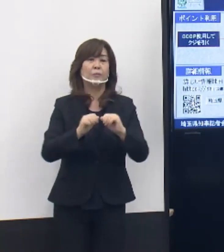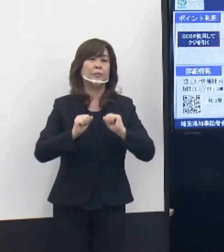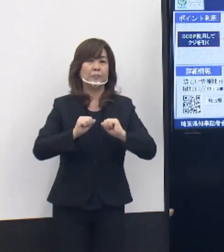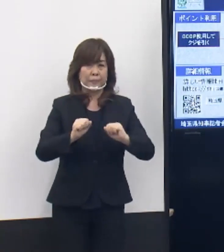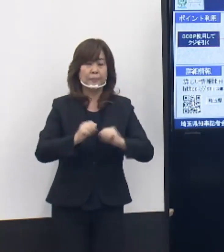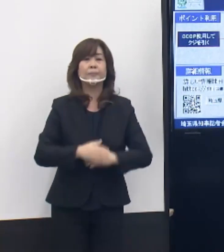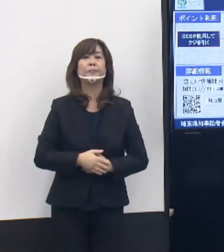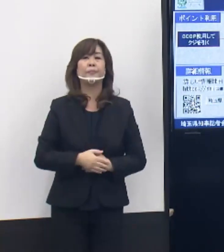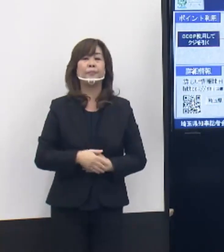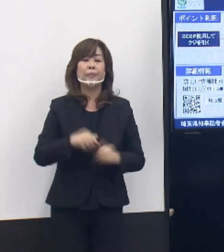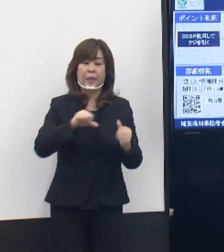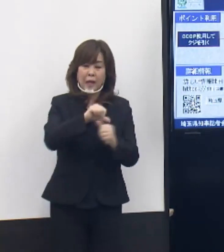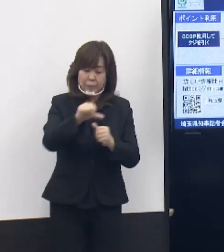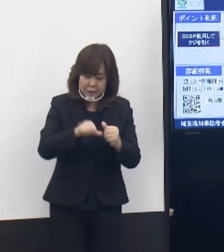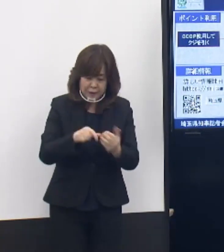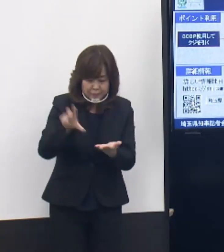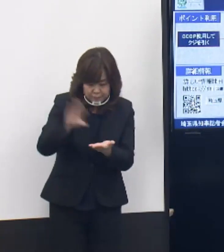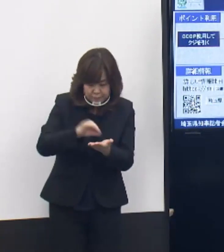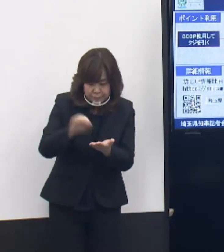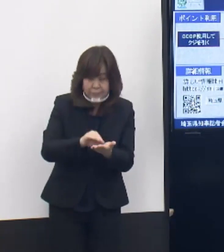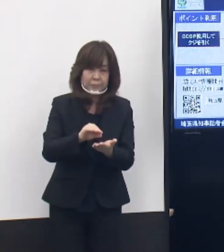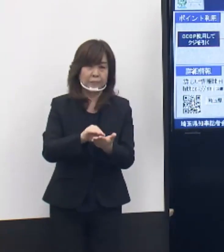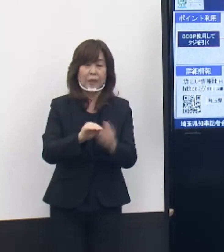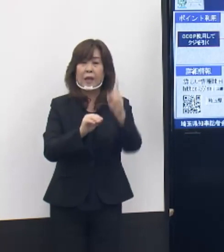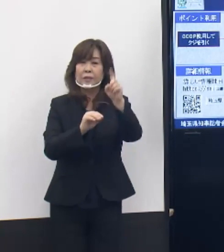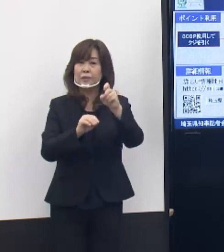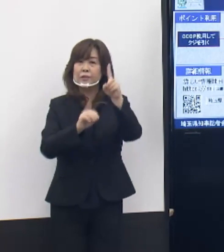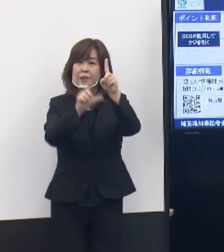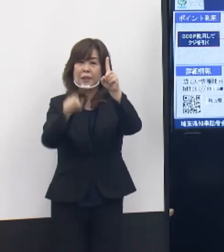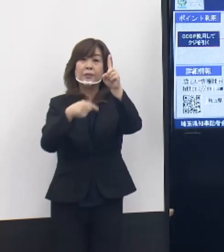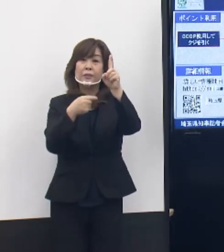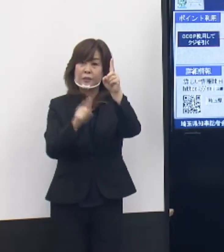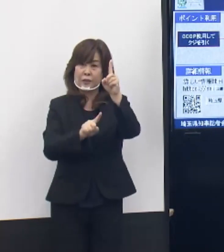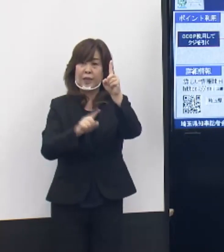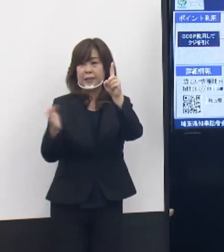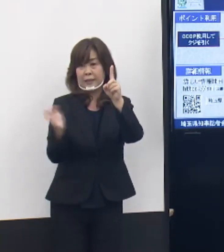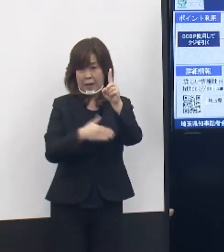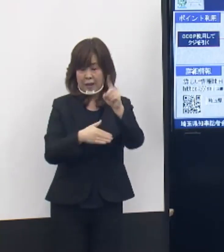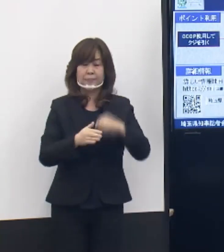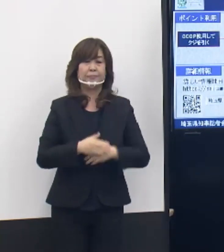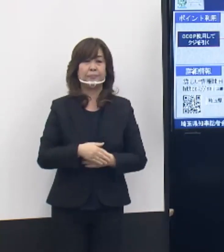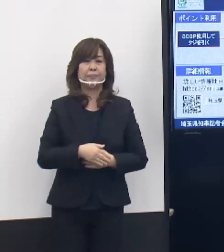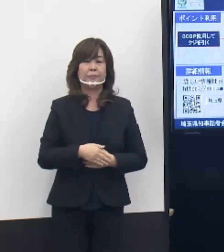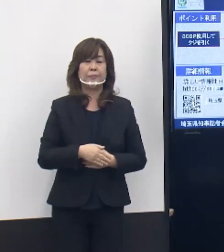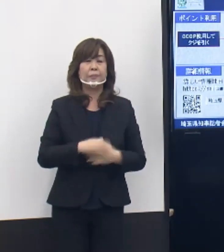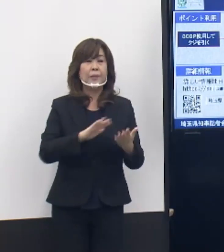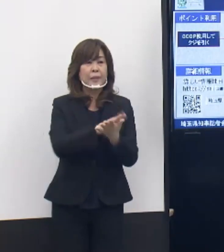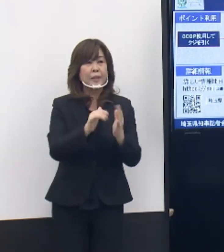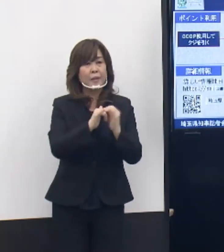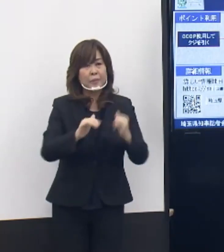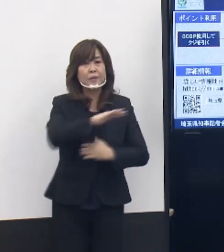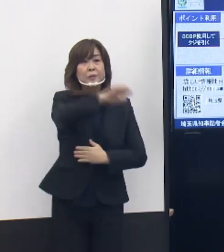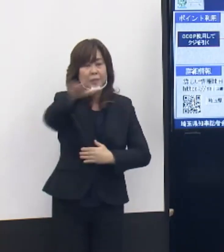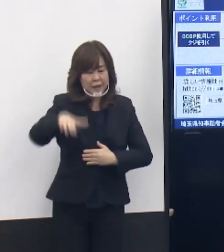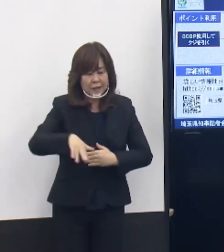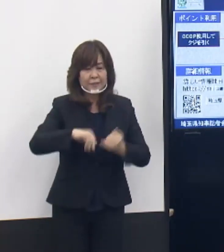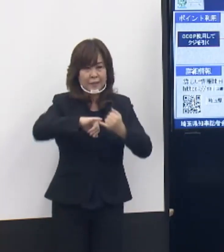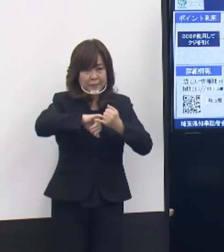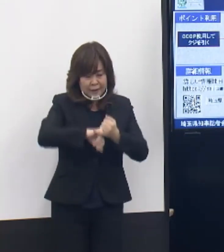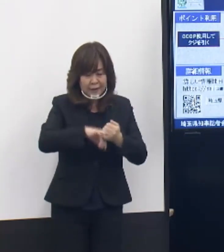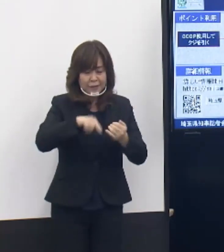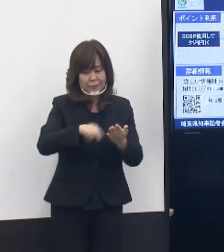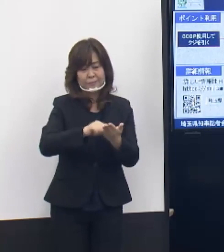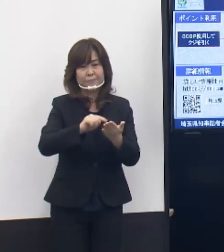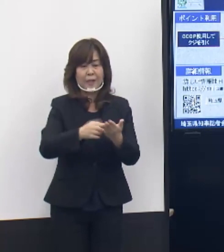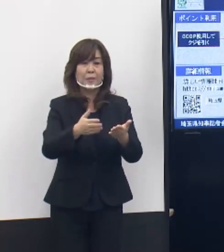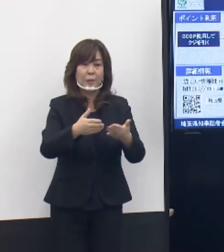がダウンロードできます。1日からになります。県民の皆様にはぜひともこのアプリを活用いただき、 SDGs